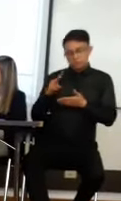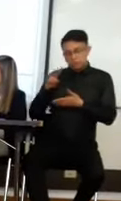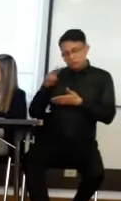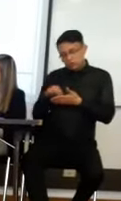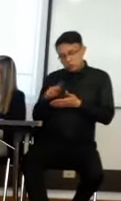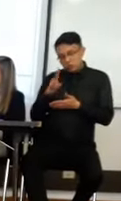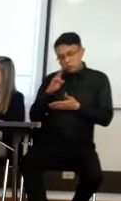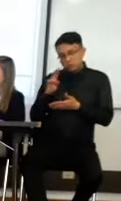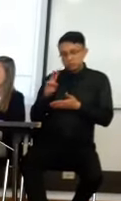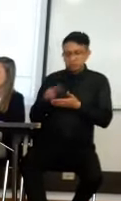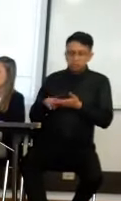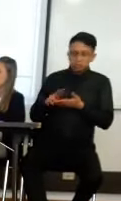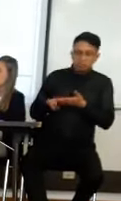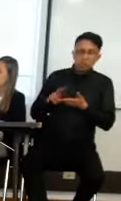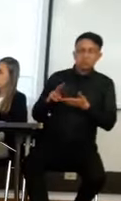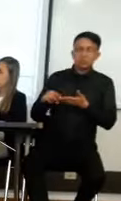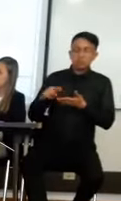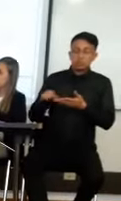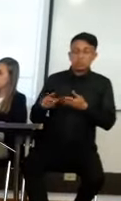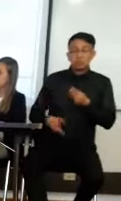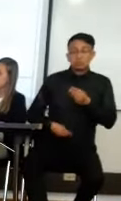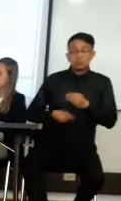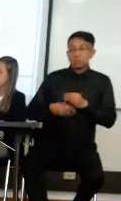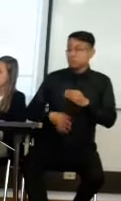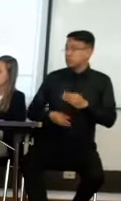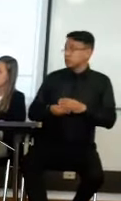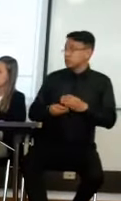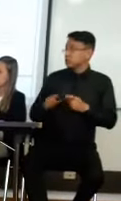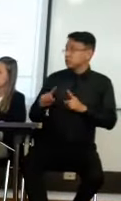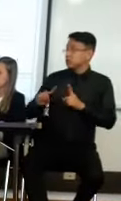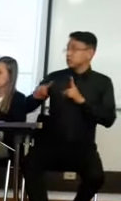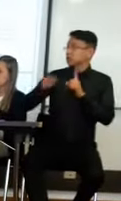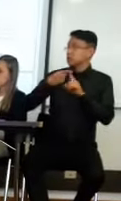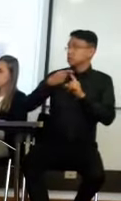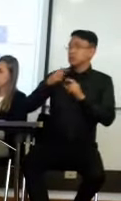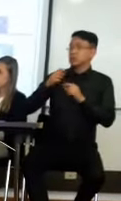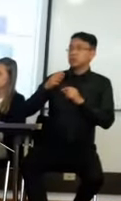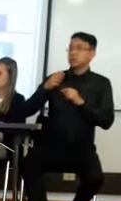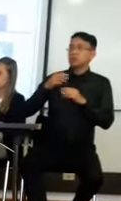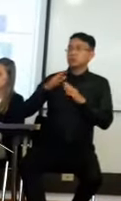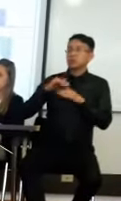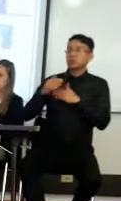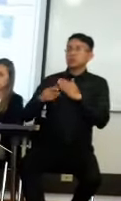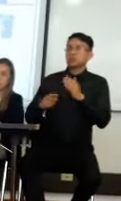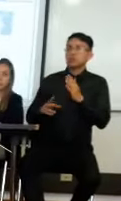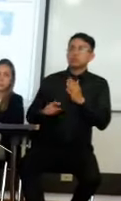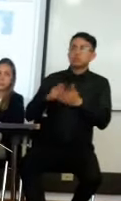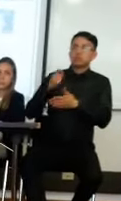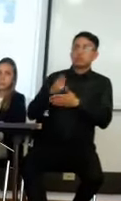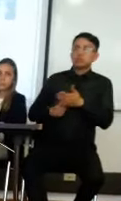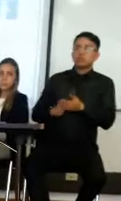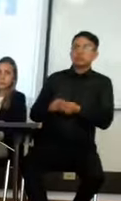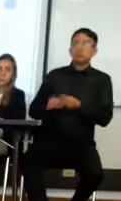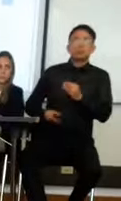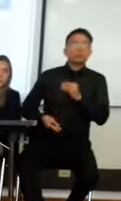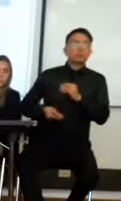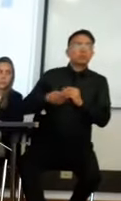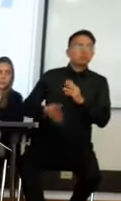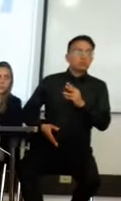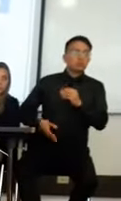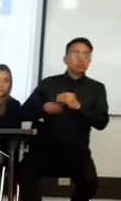la lean, la entiendan y aporten a que esto es una primera edición y que ustedes, si ven que es útil, la puedan usar y aporten también